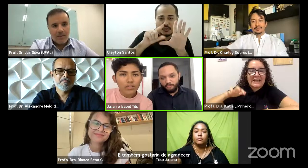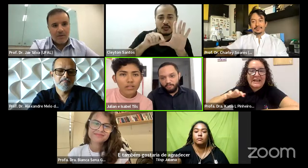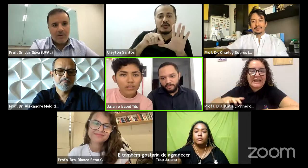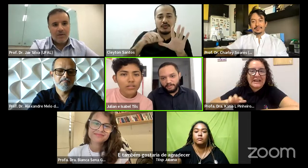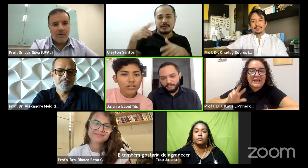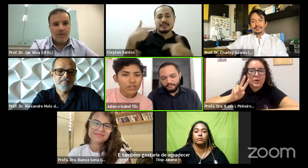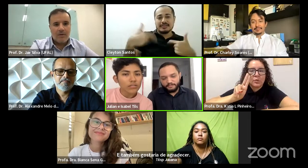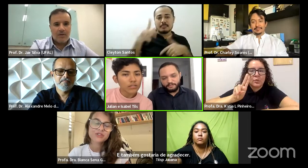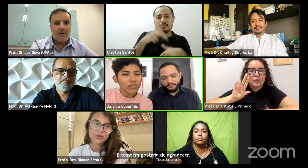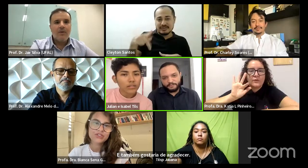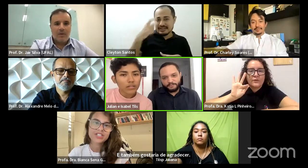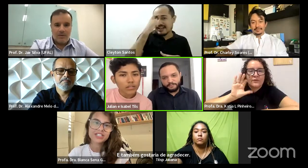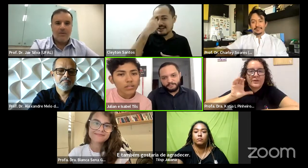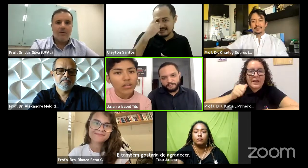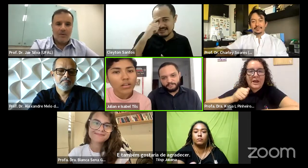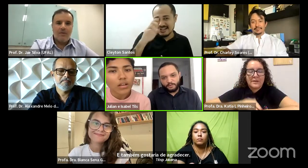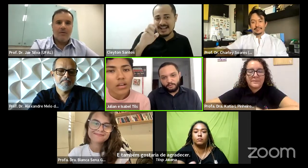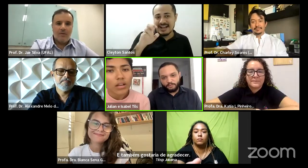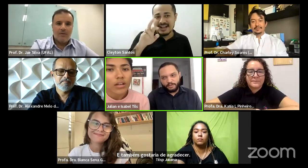Busca.